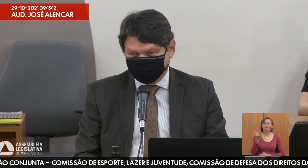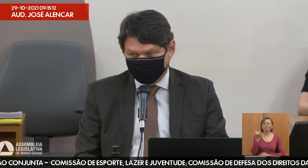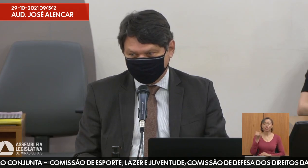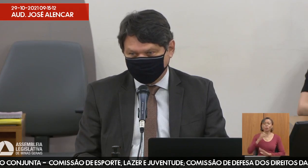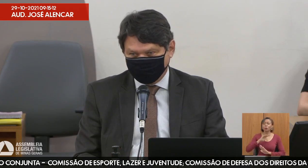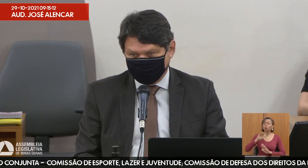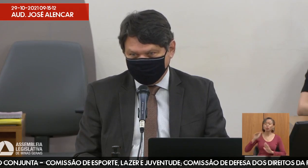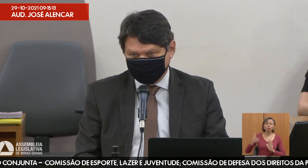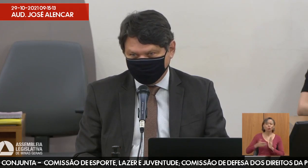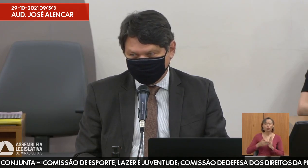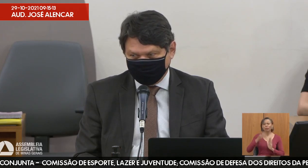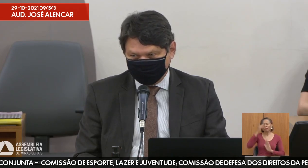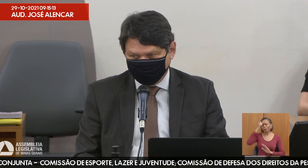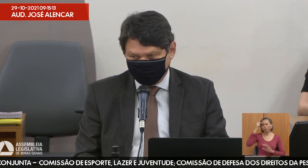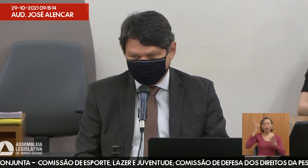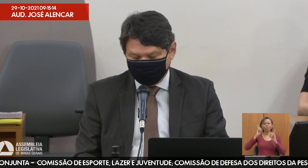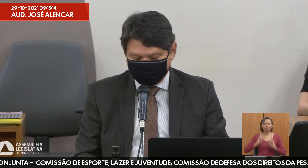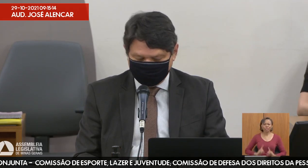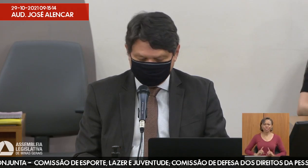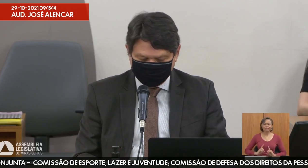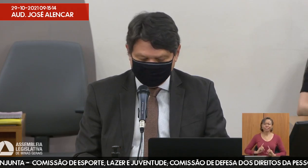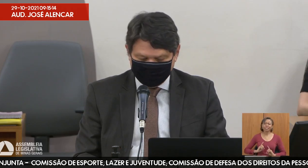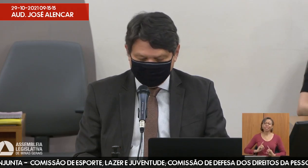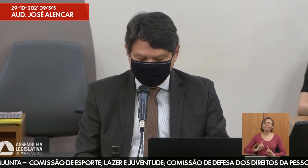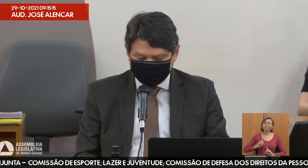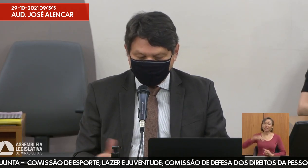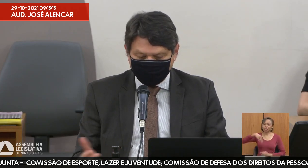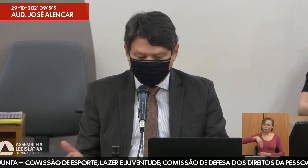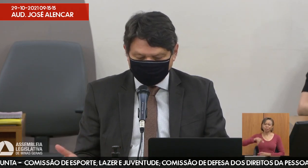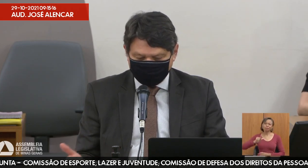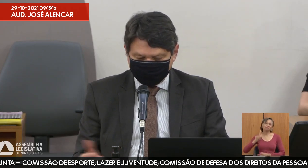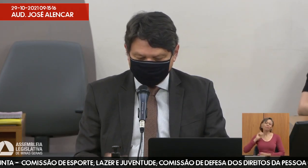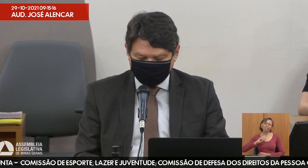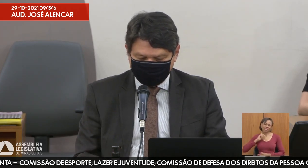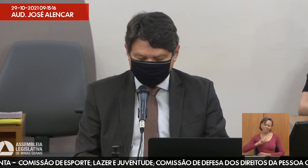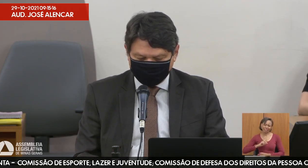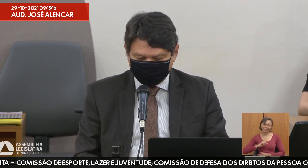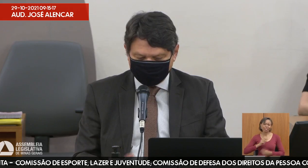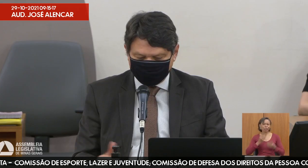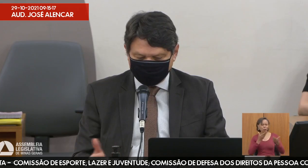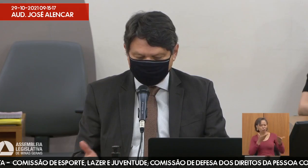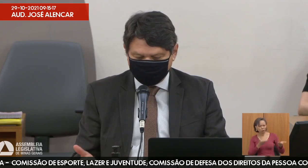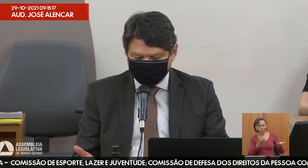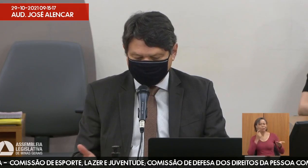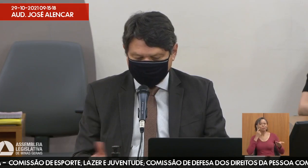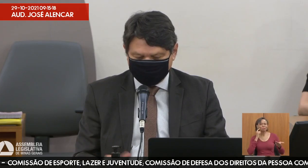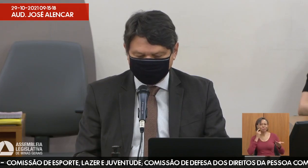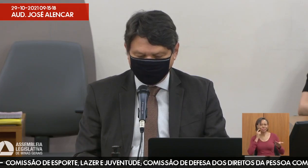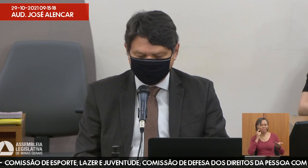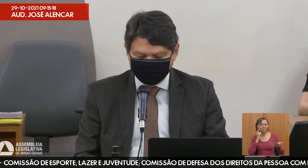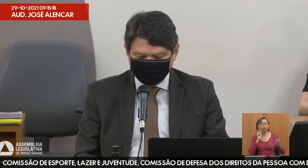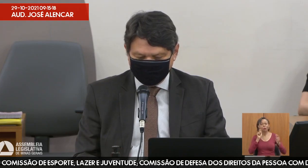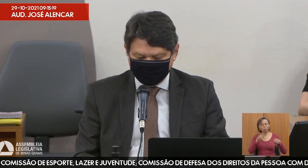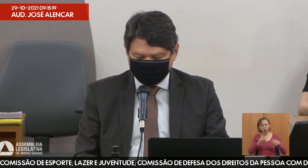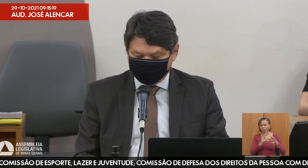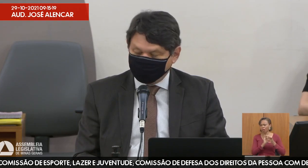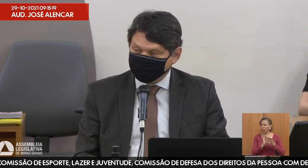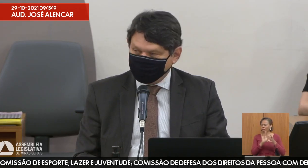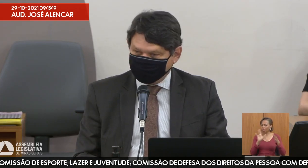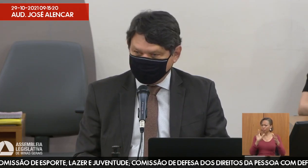pessoas com deficiência no Estado de Minas Gerais. Então, com você, Priscila, para que você possa explicar para toda Minas